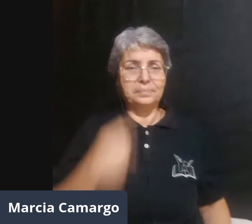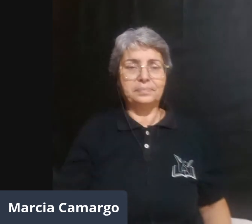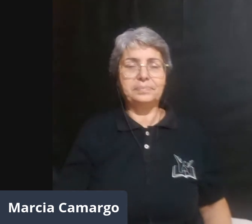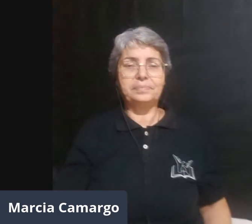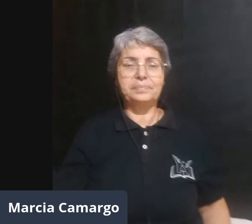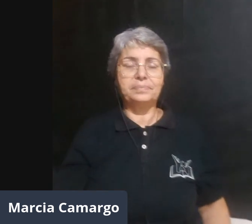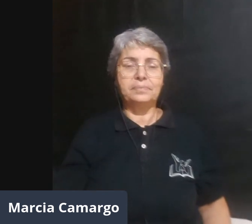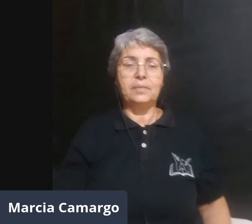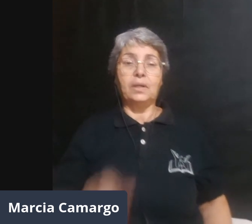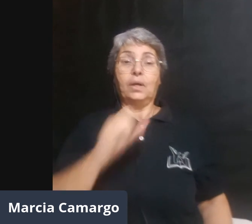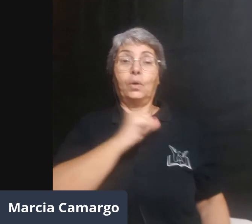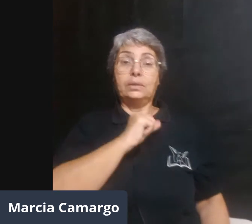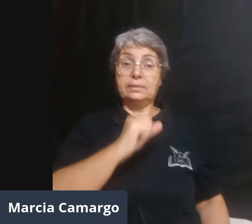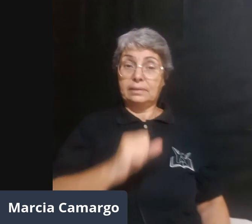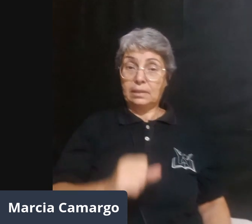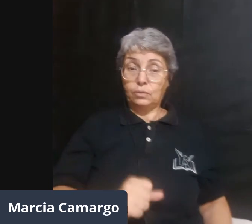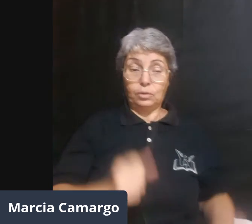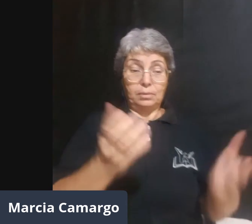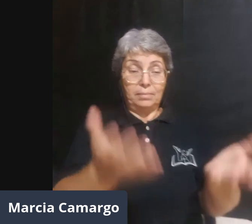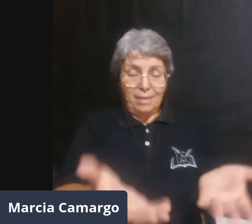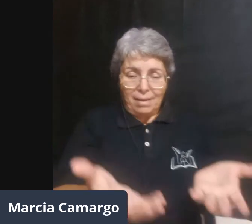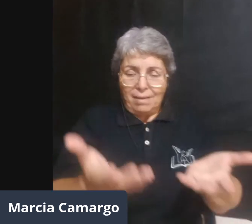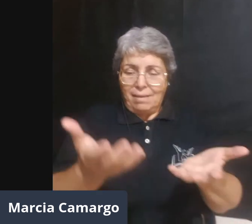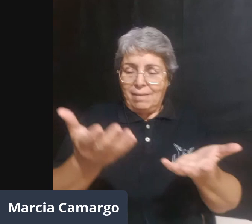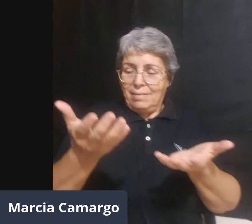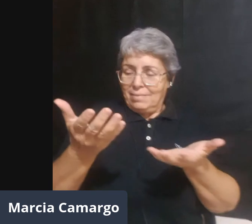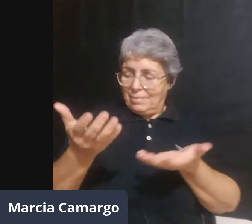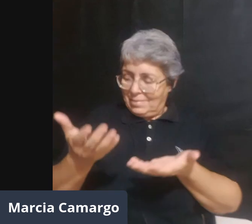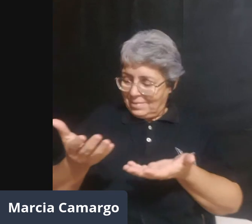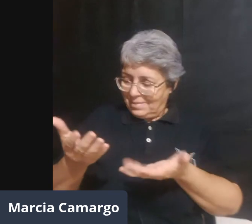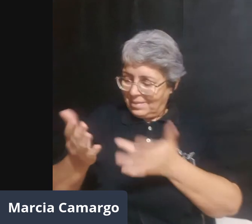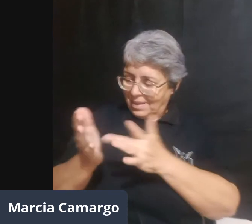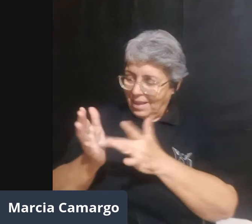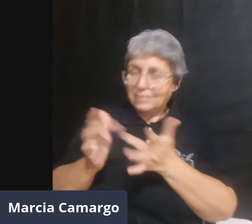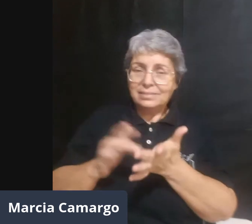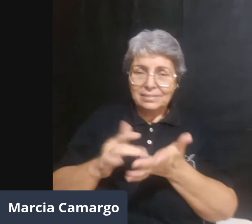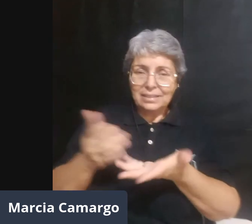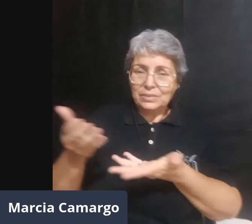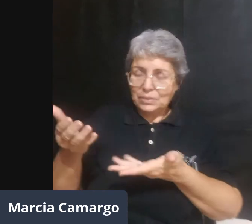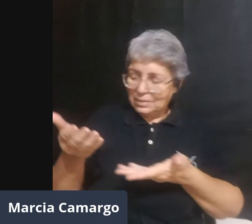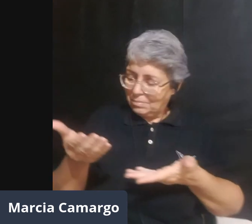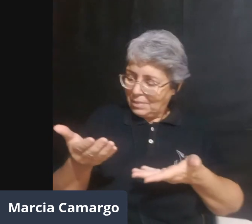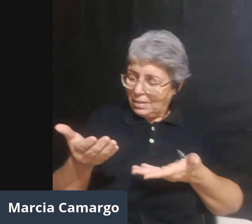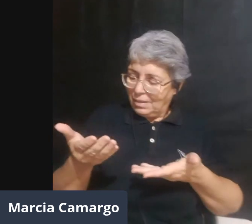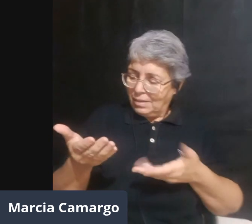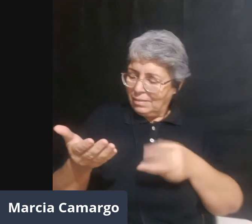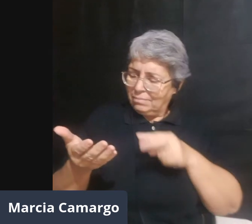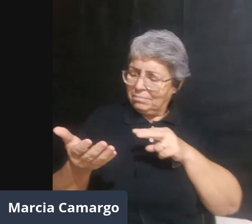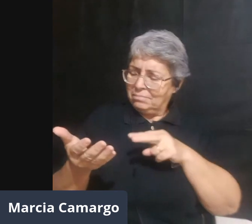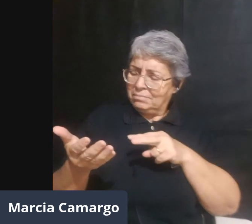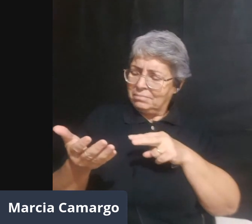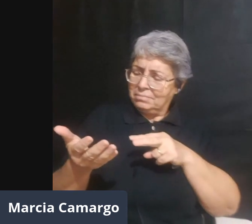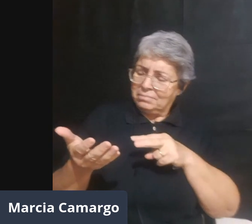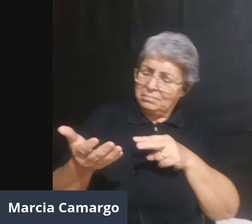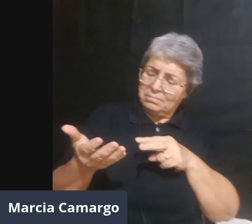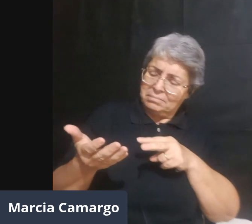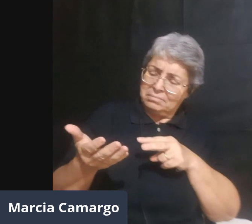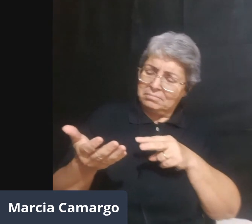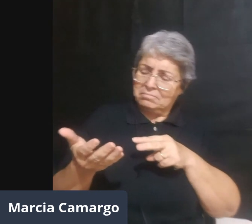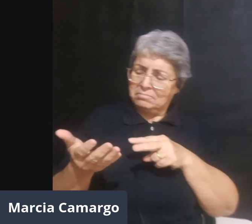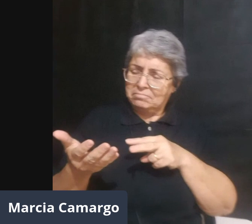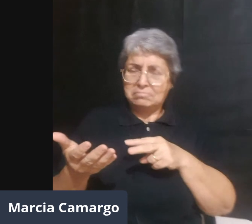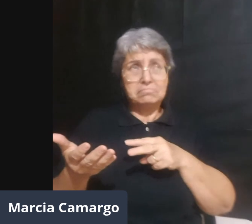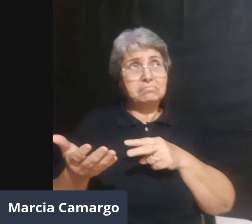O sacerdote tomou o bebê Jesus em seus braços, mas nada pôde lhe divisar. Deus não lhe